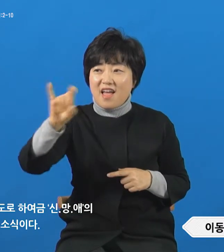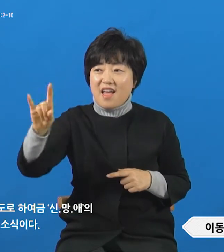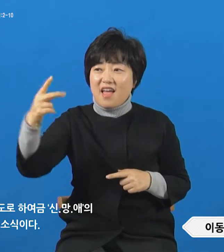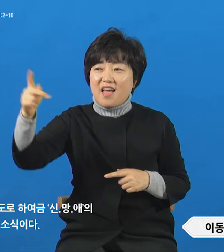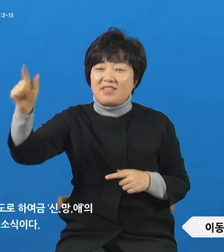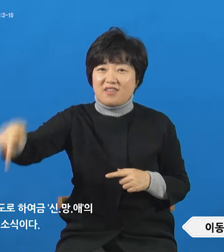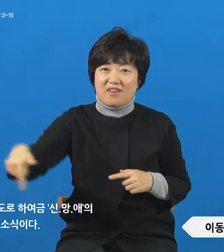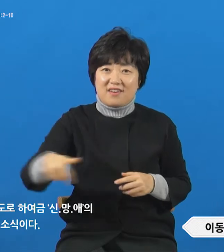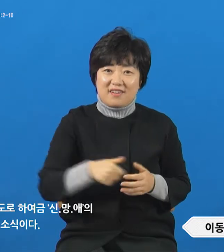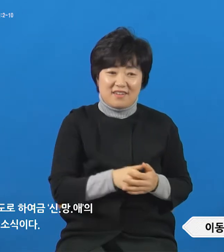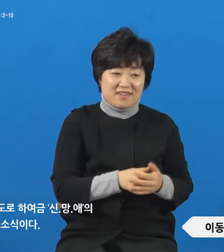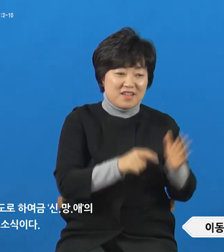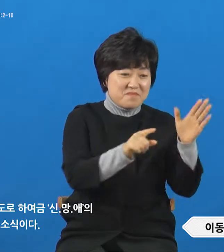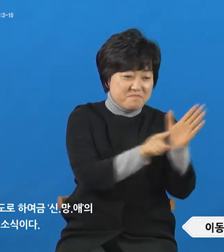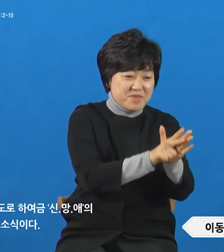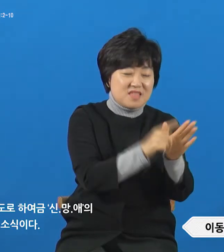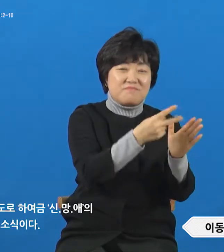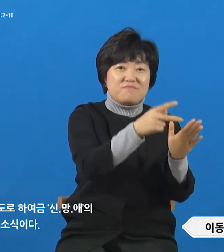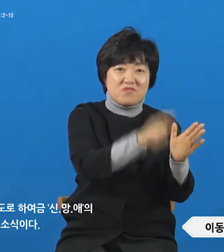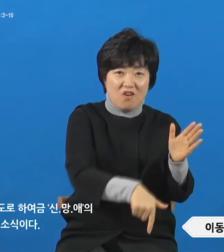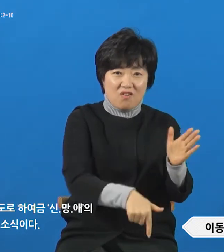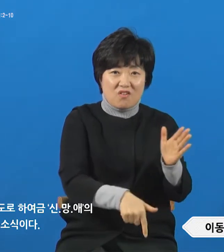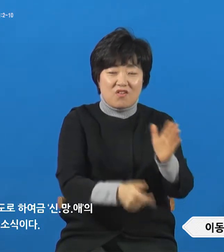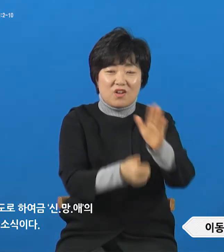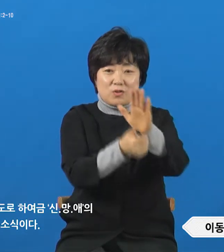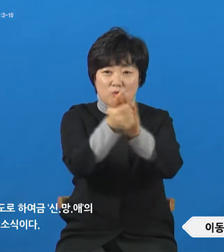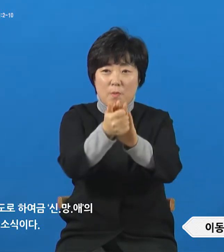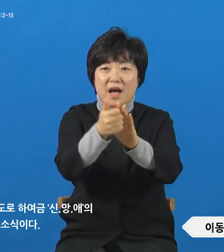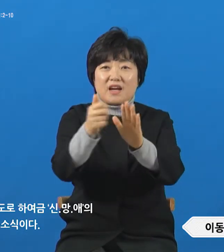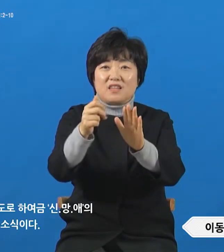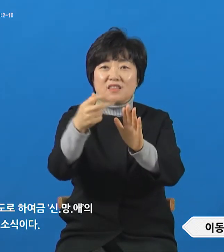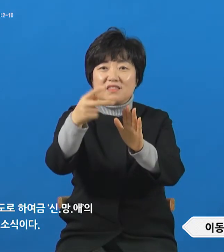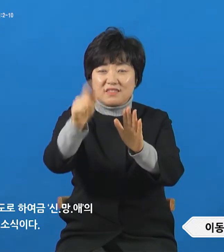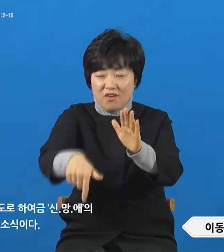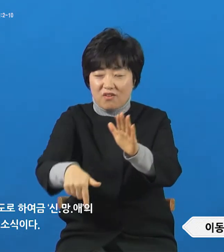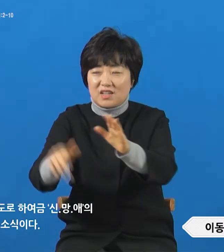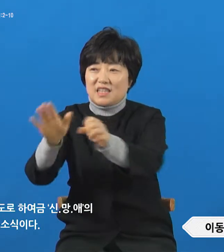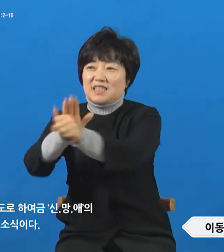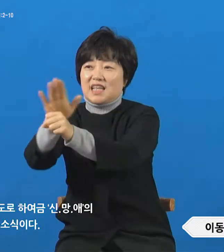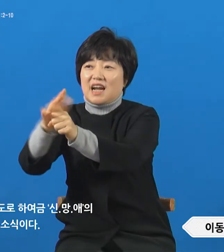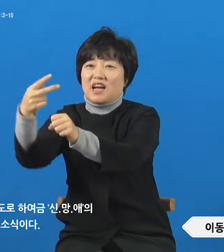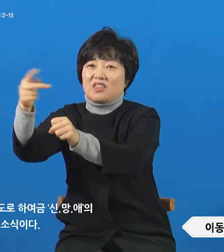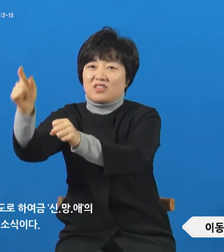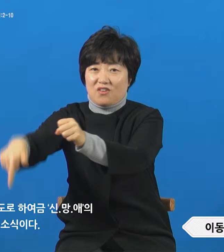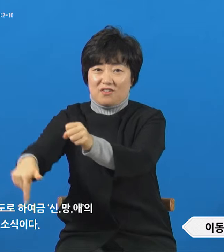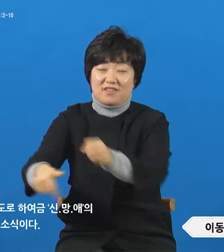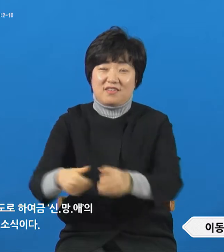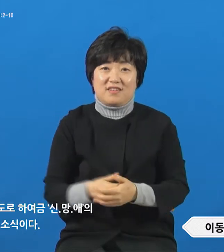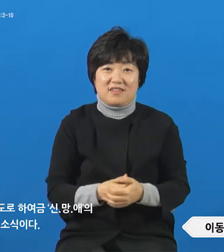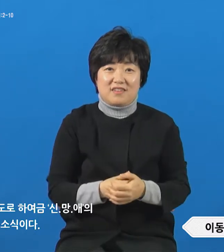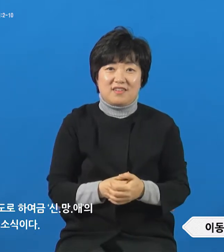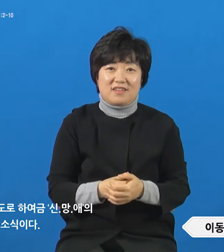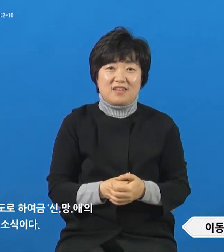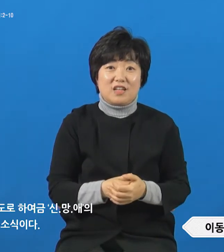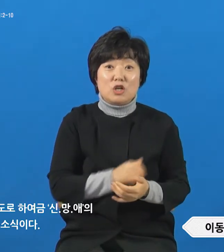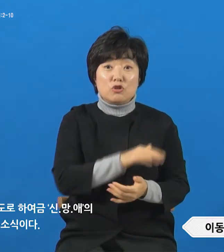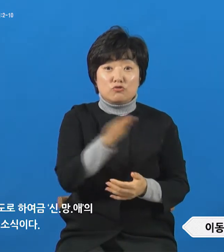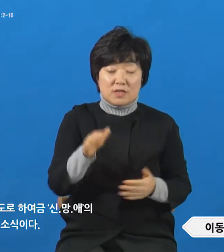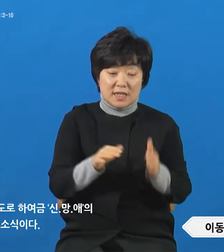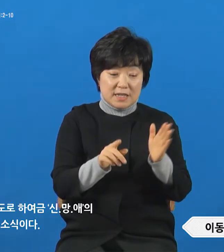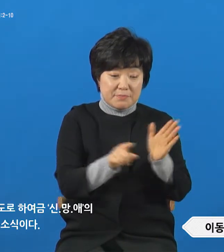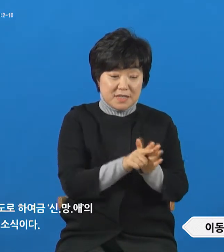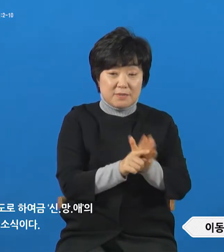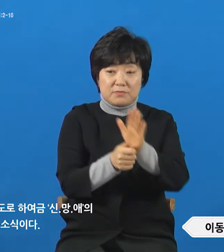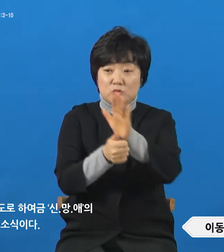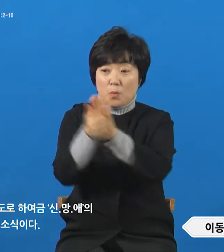말합니다. 신덕, 믿음의 덕이다 이 말이죠. 망덕, 소망의 덕이다. 애덕, 사랑의 덕이다 이렇게 말합니다. 우리는 흔히